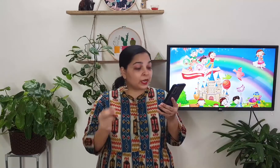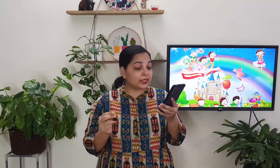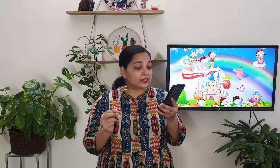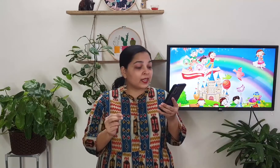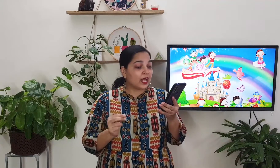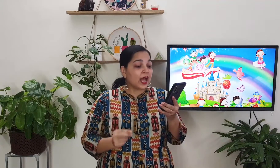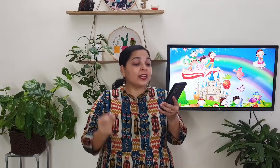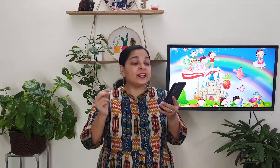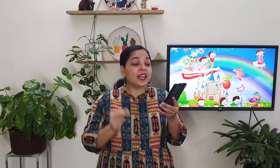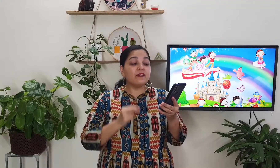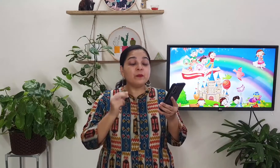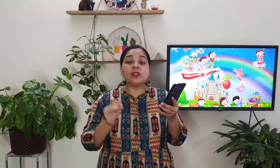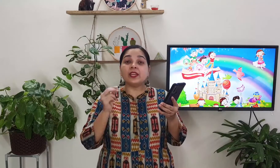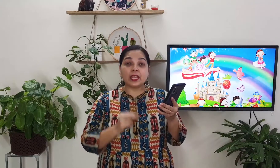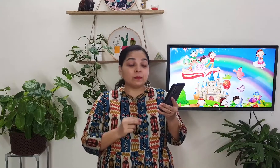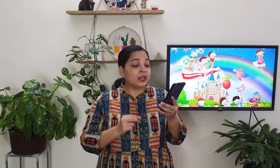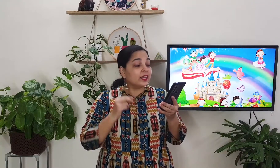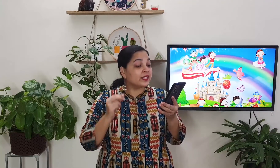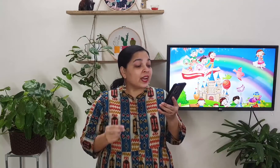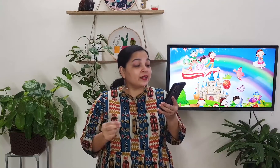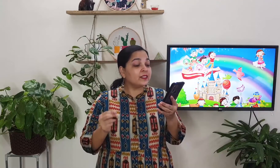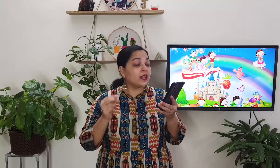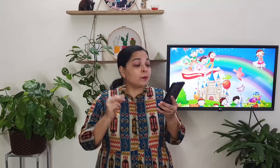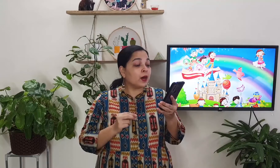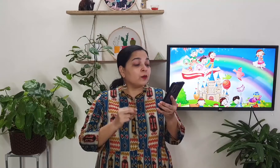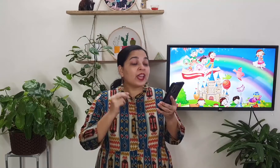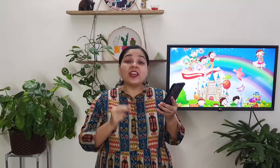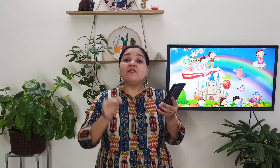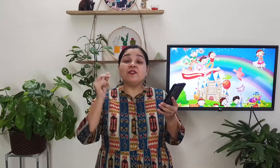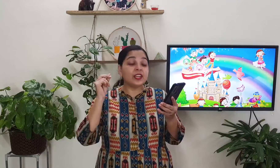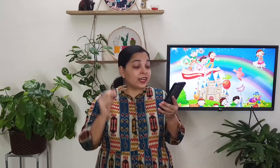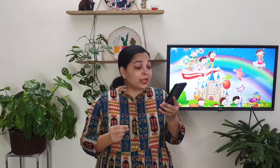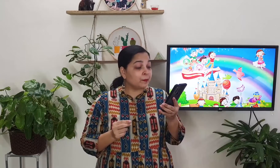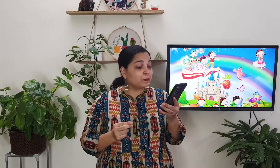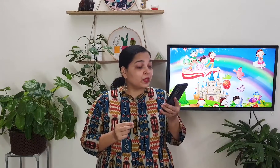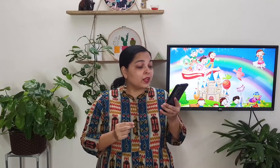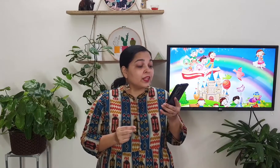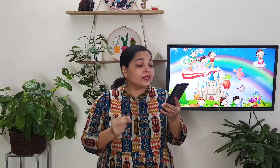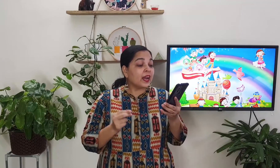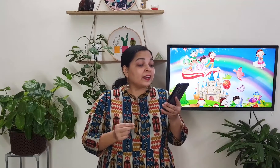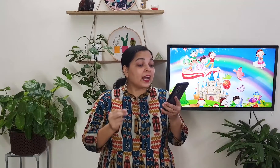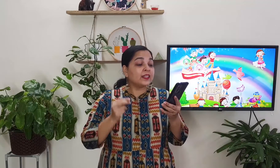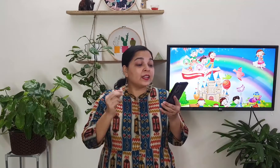முழங்கால் யாவும் முடங்கும் படிக்கும். தேவனுக்கு மகிமை. இயேசு கிறிஸ்துவின் பெயரில் எல்லா